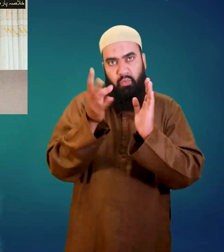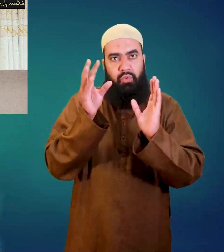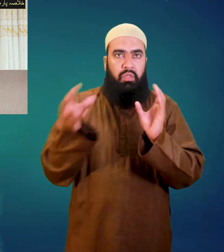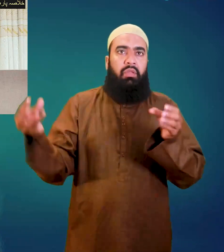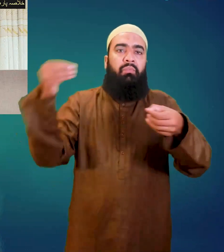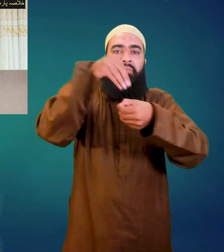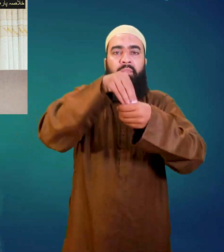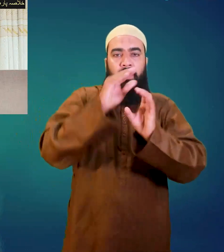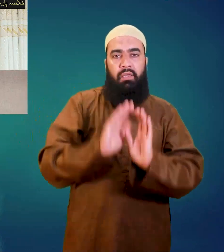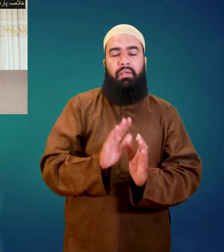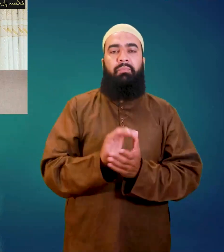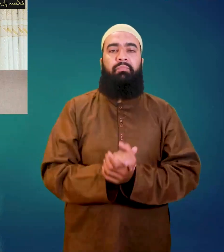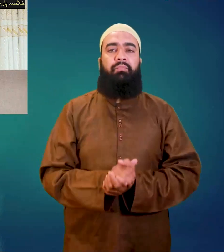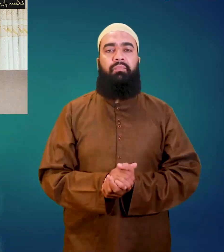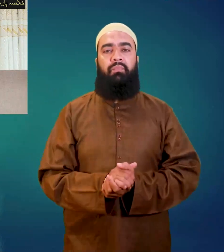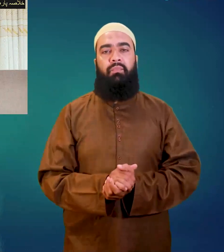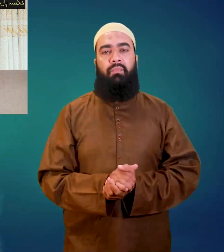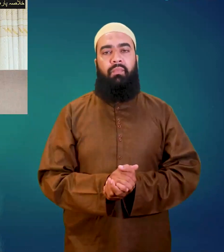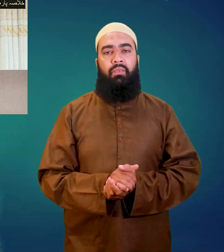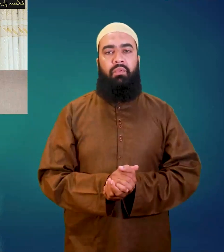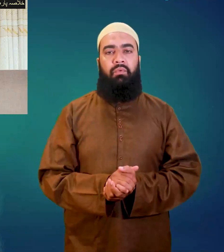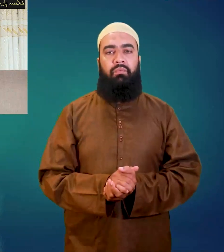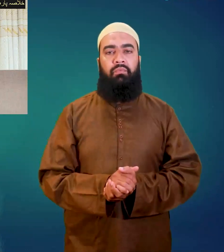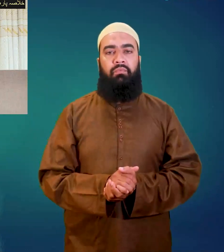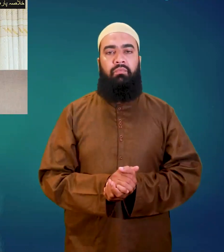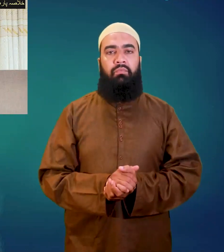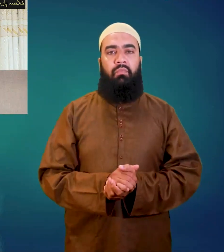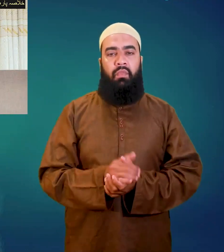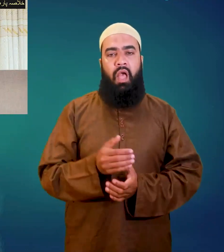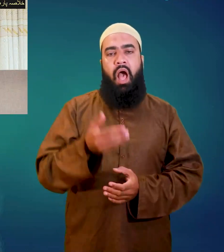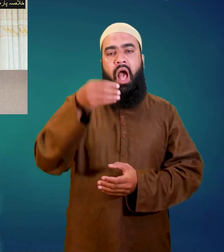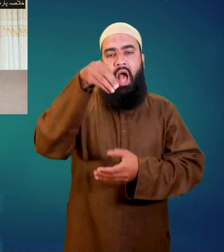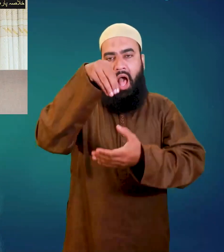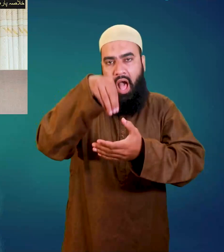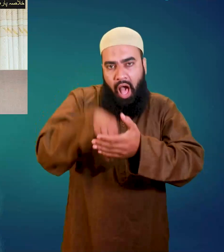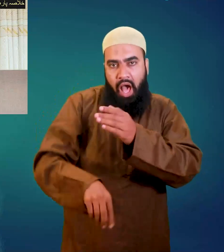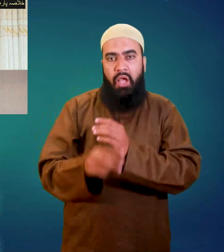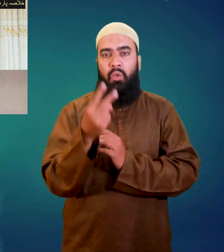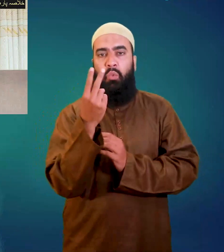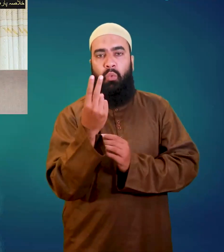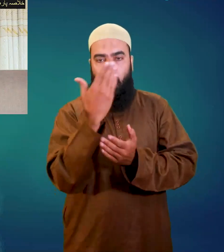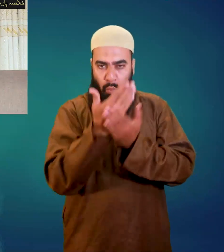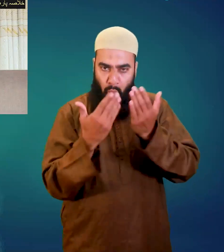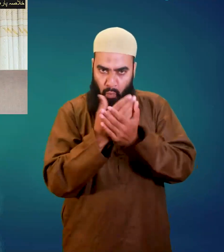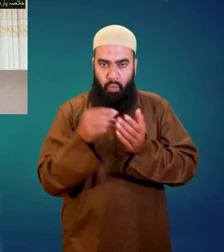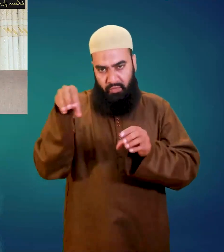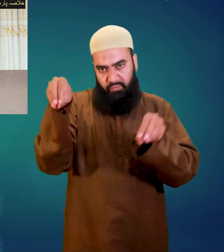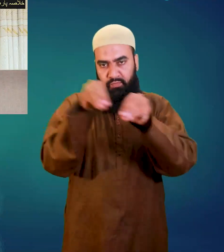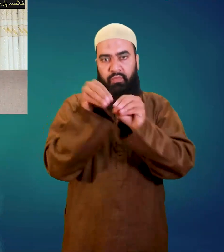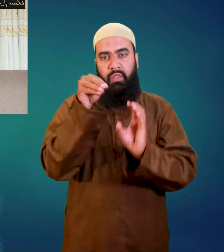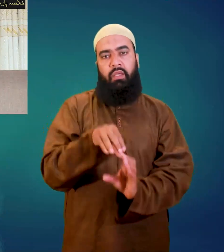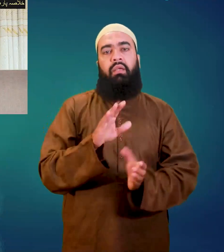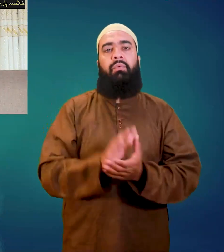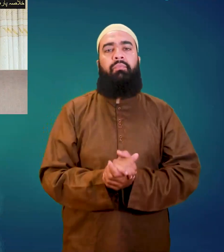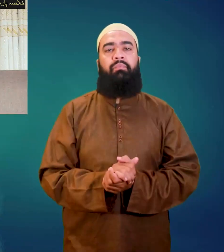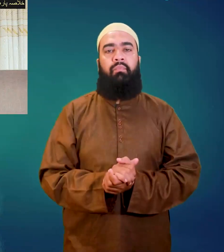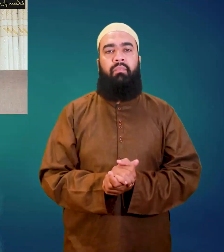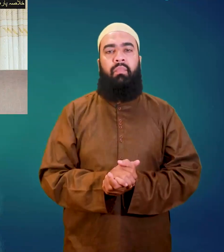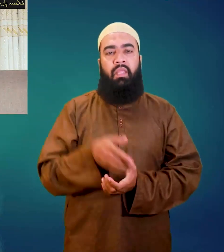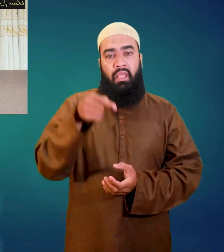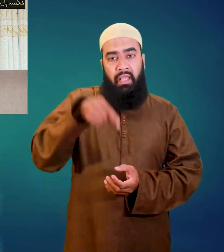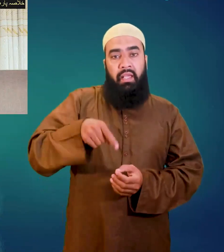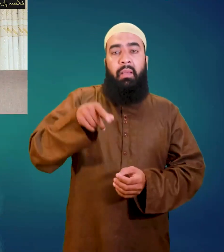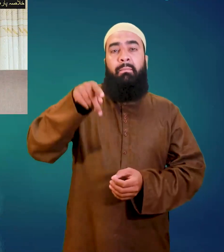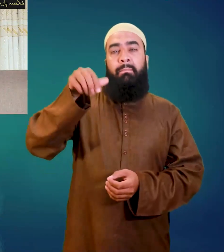الفرقان بھی اسی پارے میں ہیں۔ سورۃ الفرقان کے ابتدائی 2 رکوع اسی پارہ میں ہیں۔ اس طرح